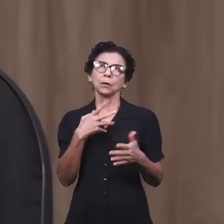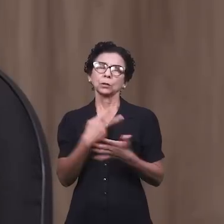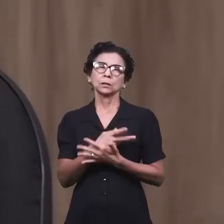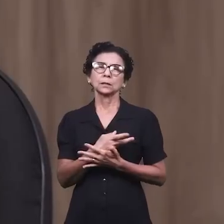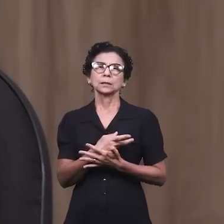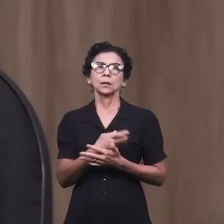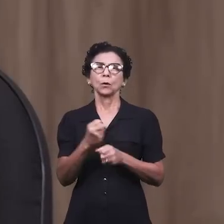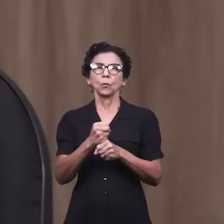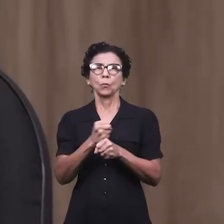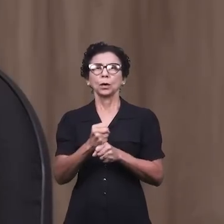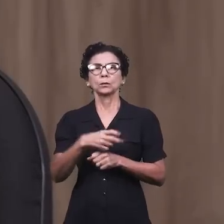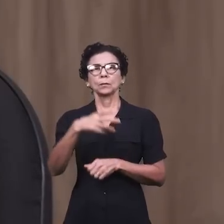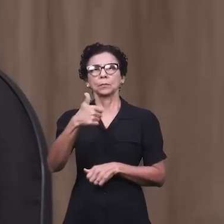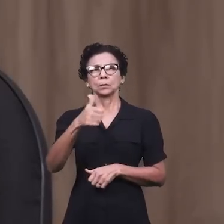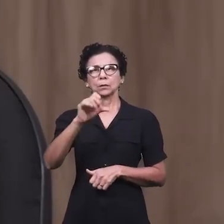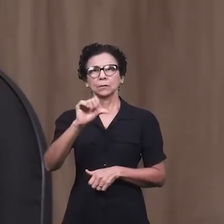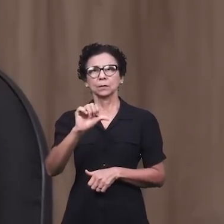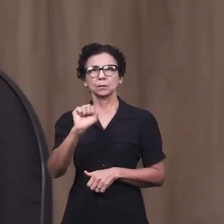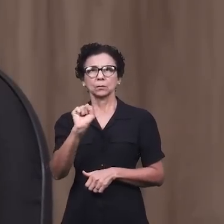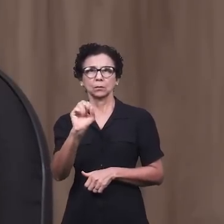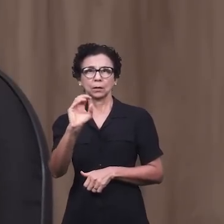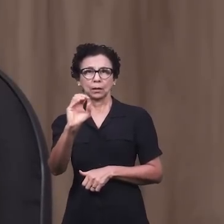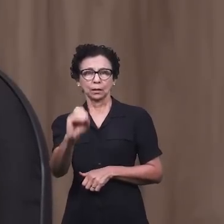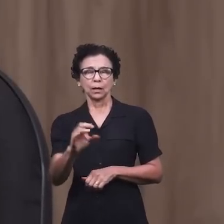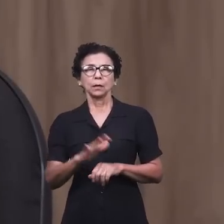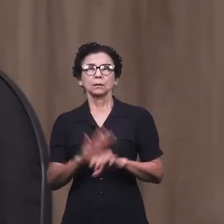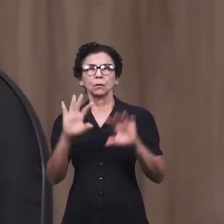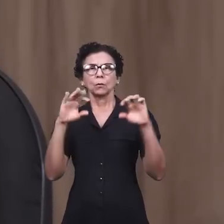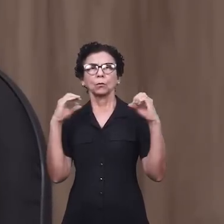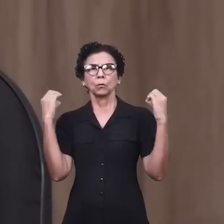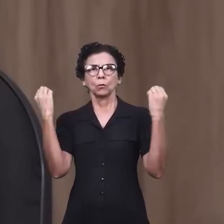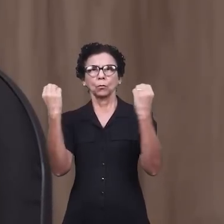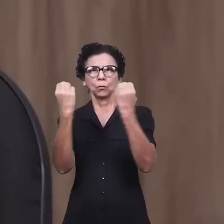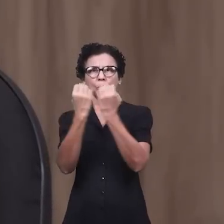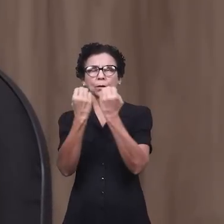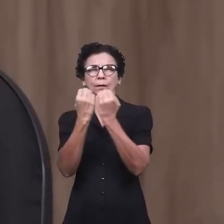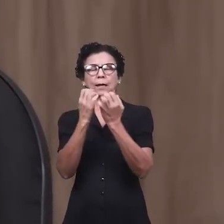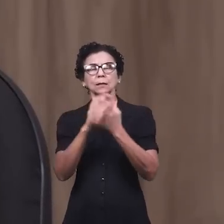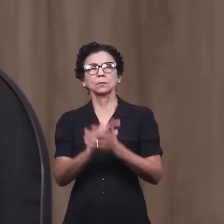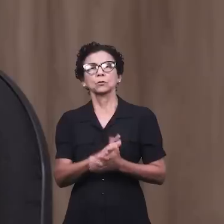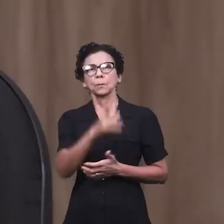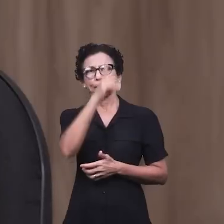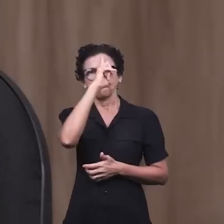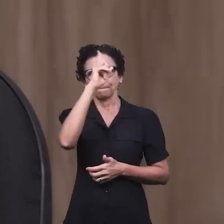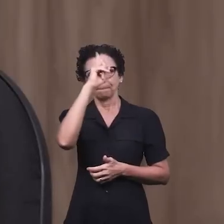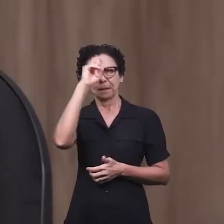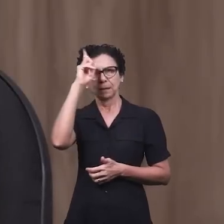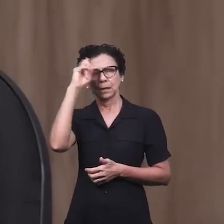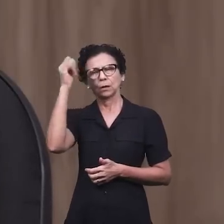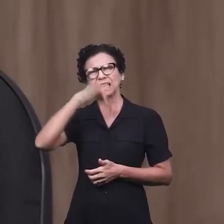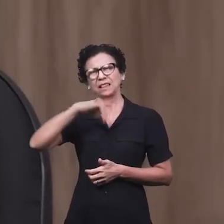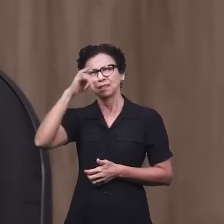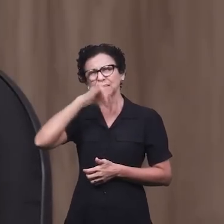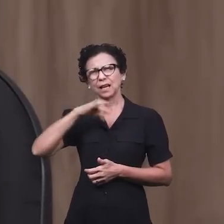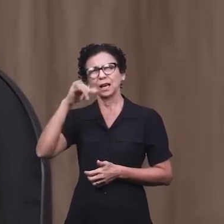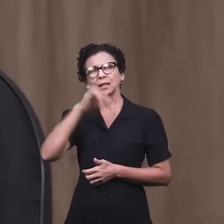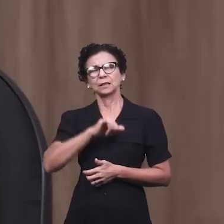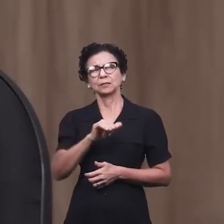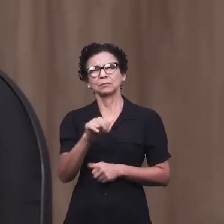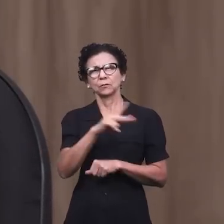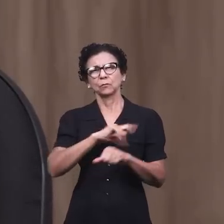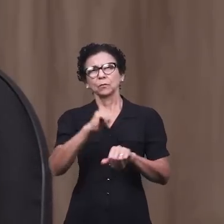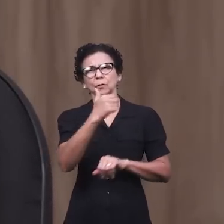1880, houve um congresso lá na Itália, em Milão. E ali foi decretado, definido, no final